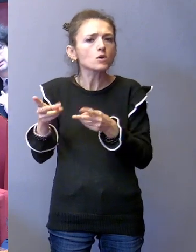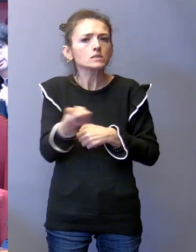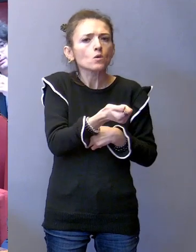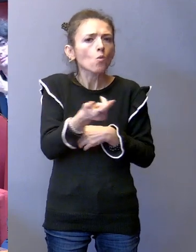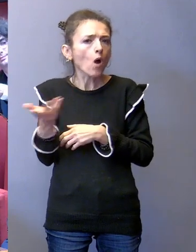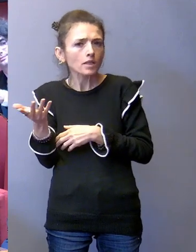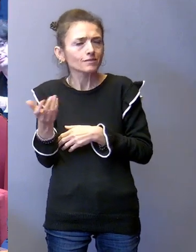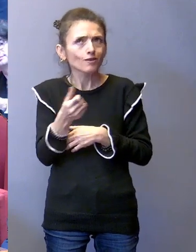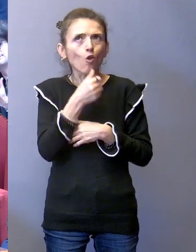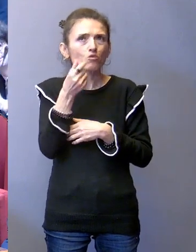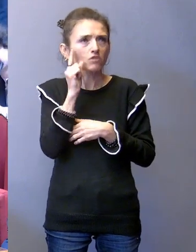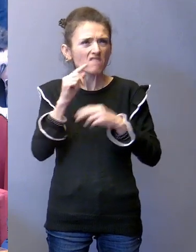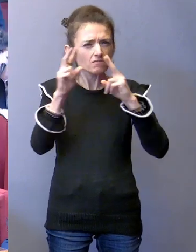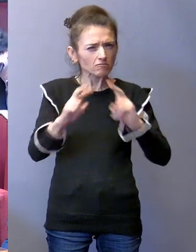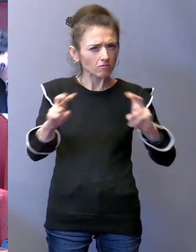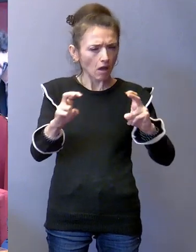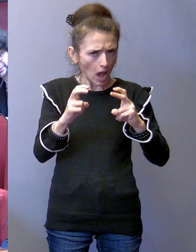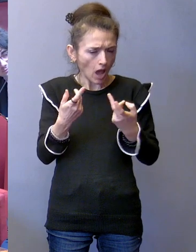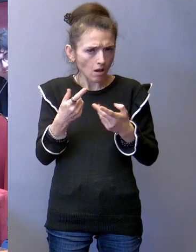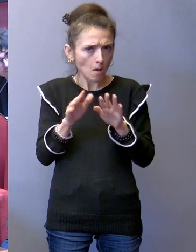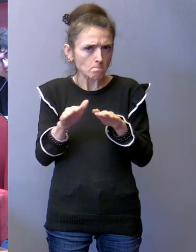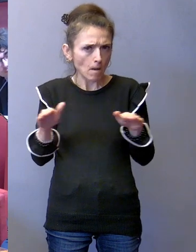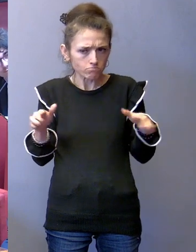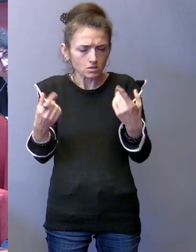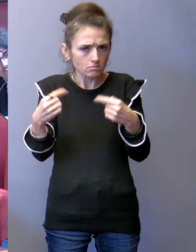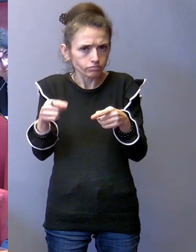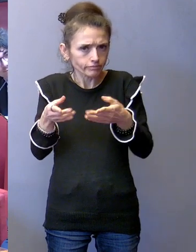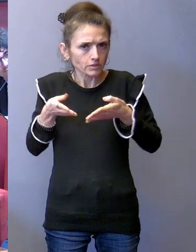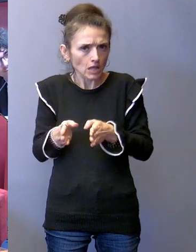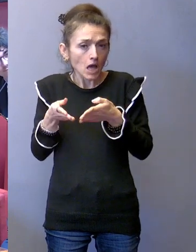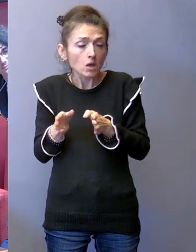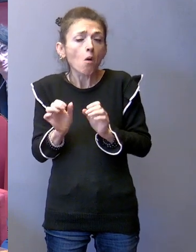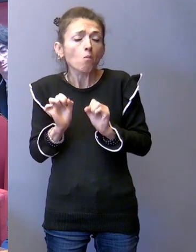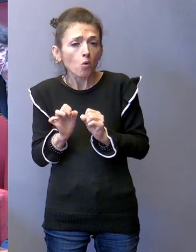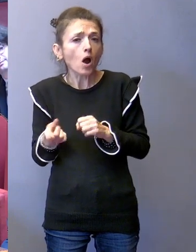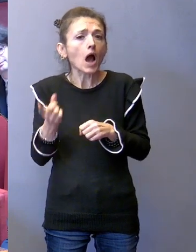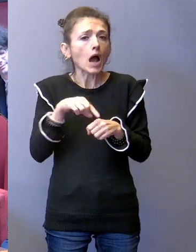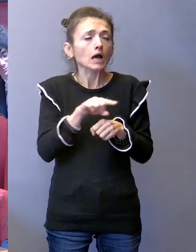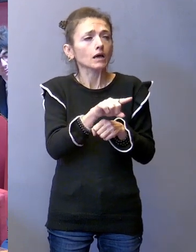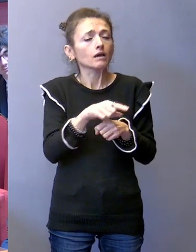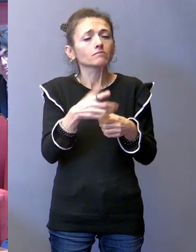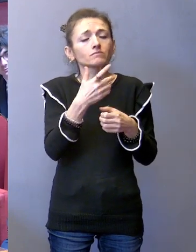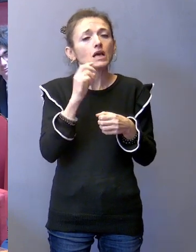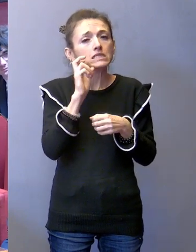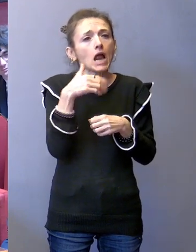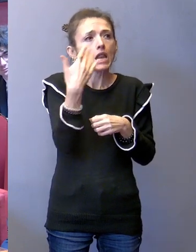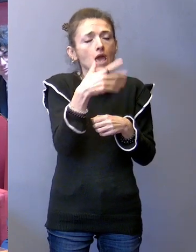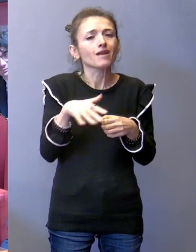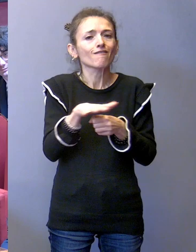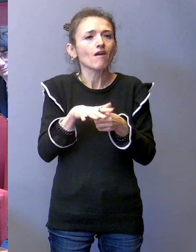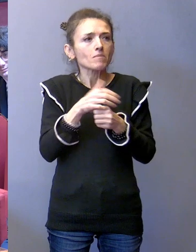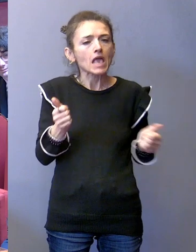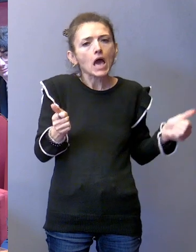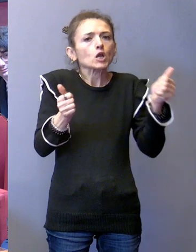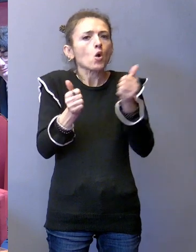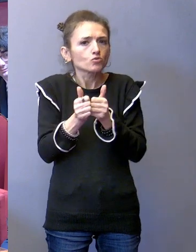I bambini sono quelli lì anzi tendenzialmente è possibile che aumentino attraverso anche le ricongiunzioni familiari detto questo fatto questo